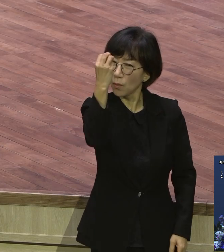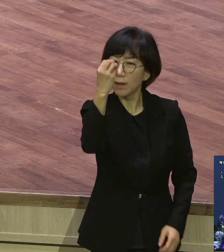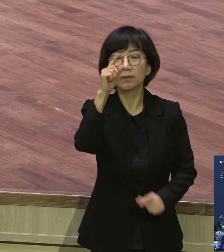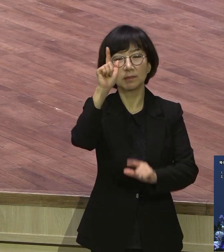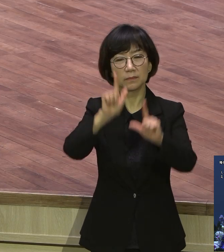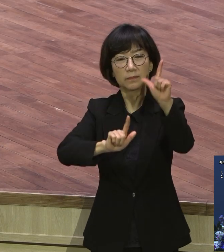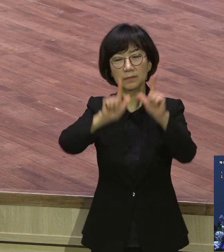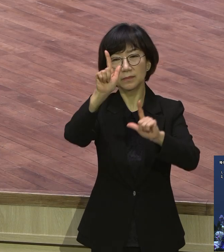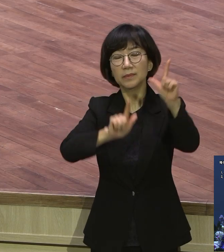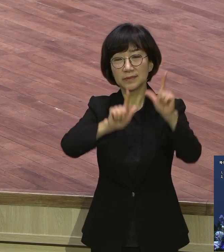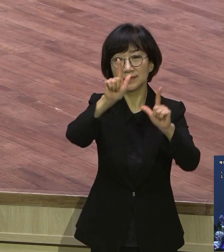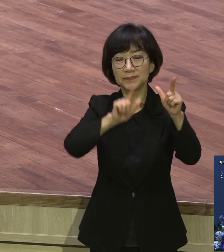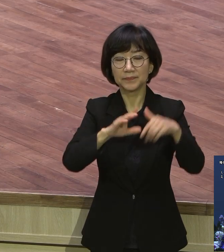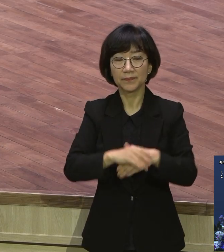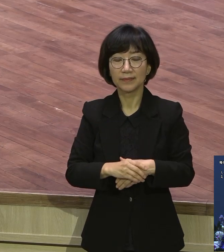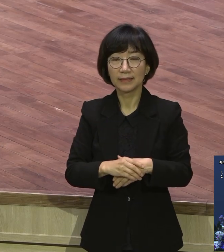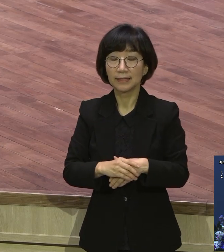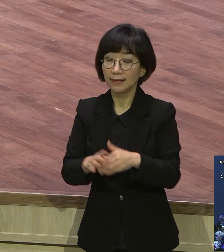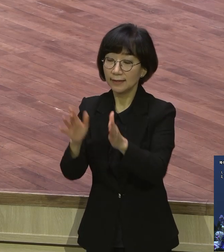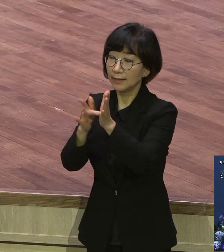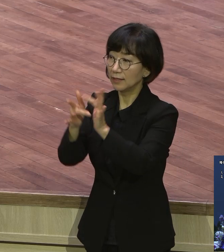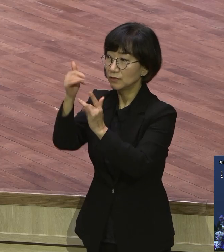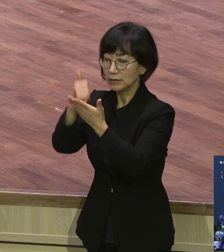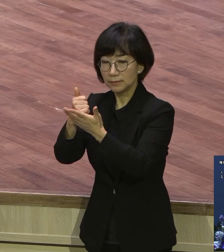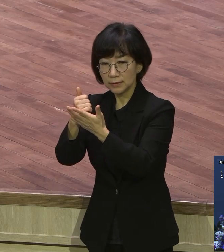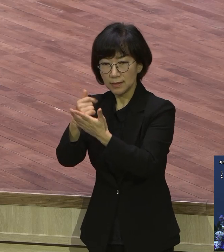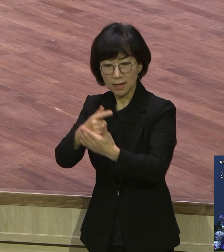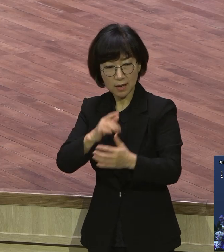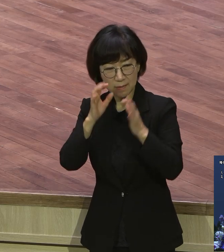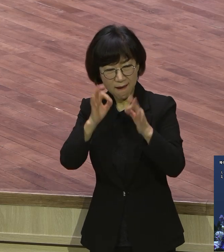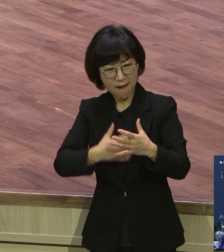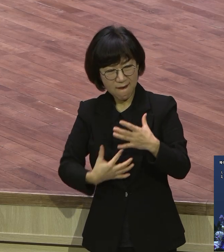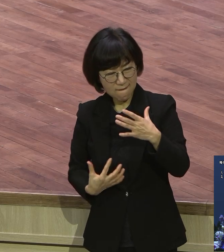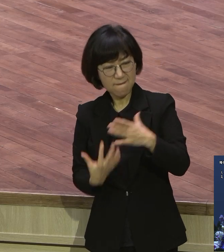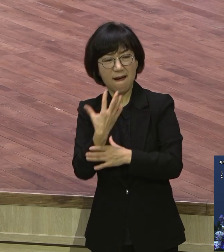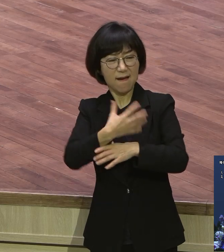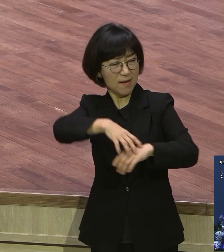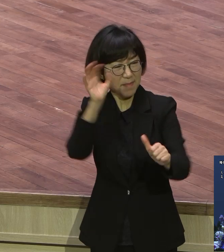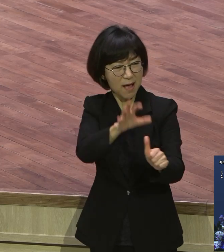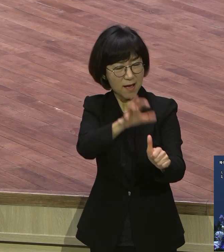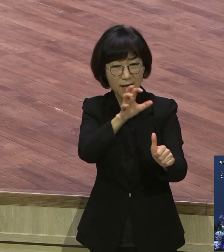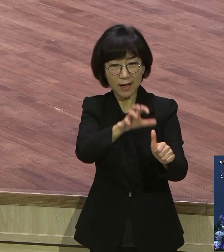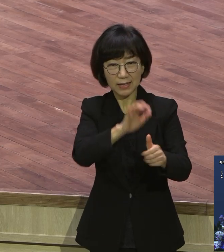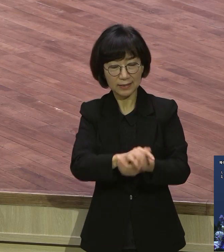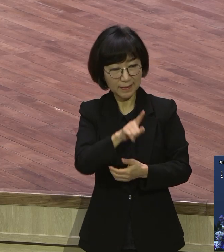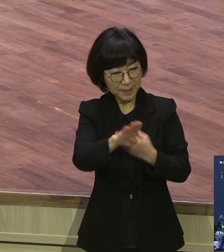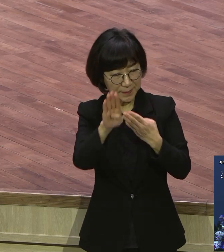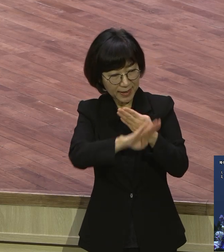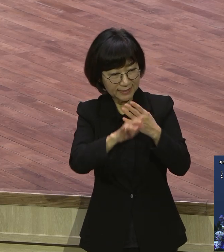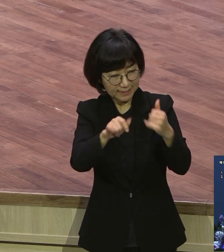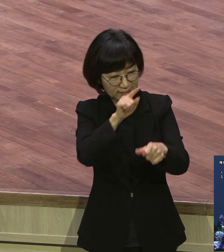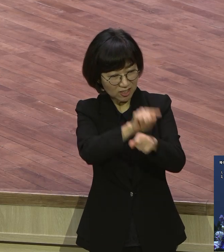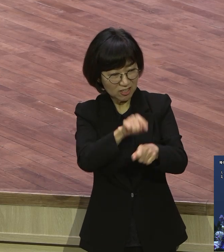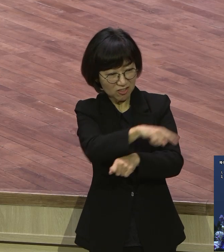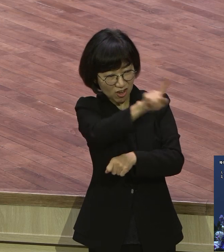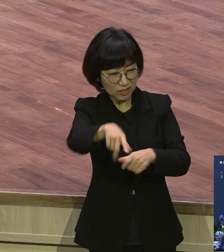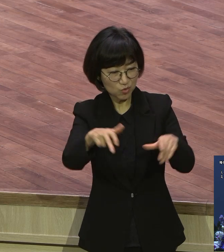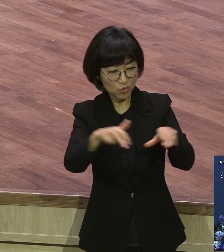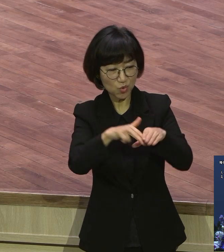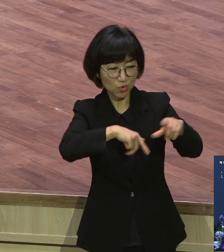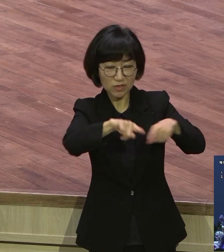상태였어요 결국 예수님으로부터 어떤 욕을 얻어먹었냐 바리세인 서기관들 당시